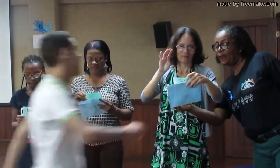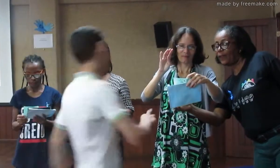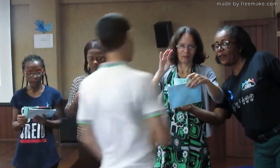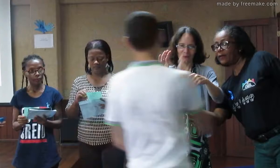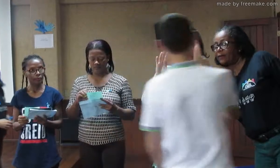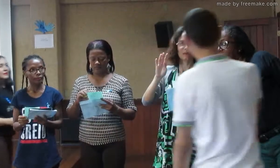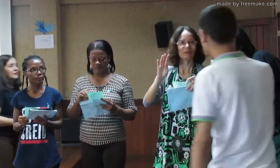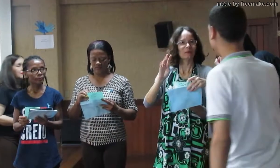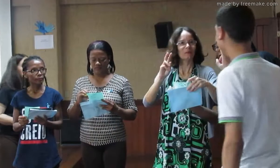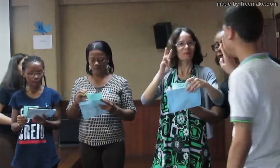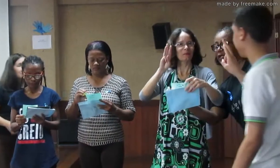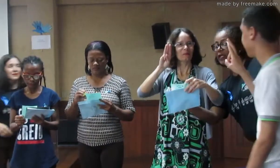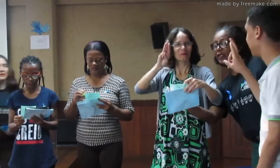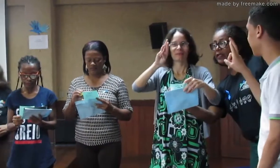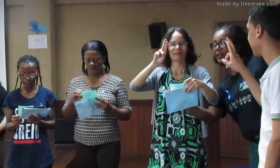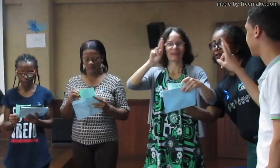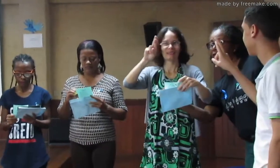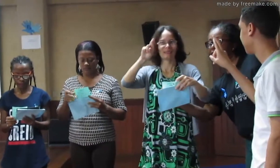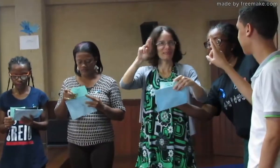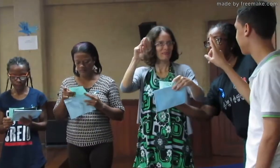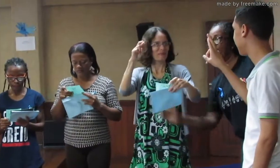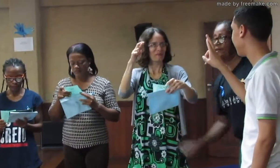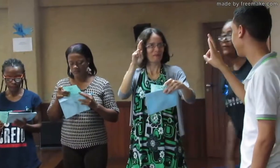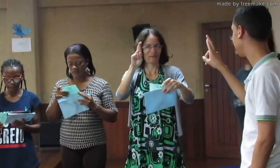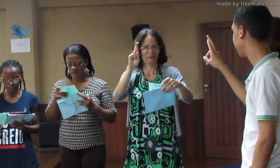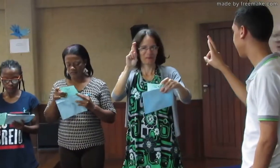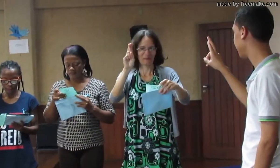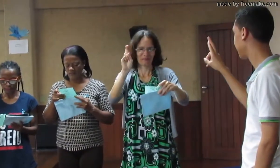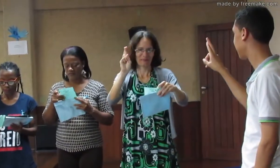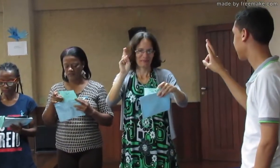O R aqui, ó. O R.